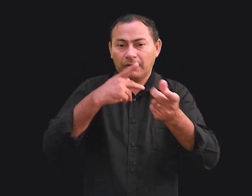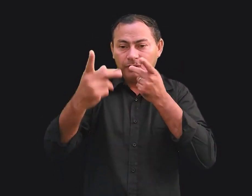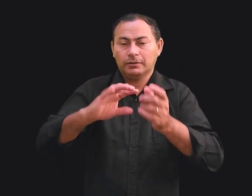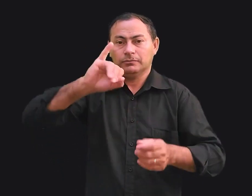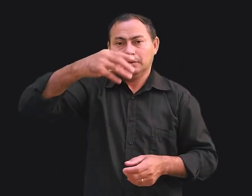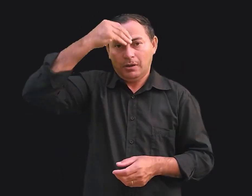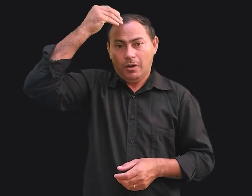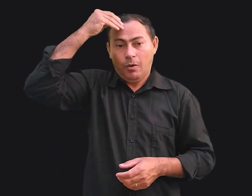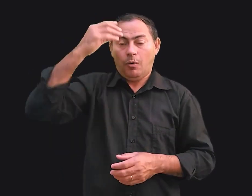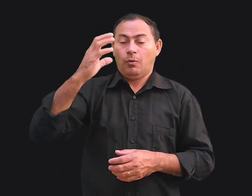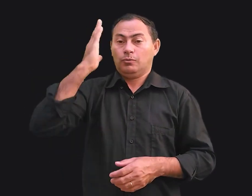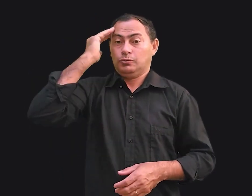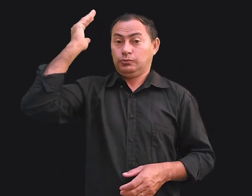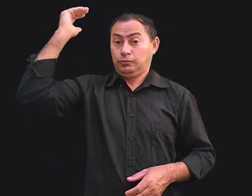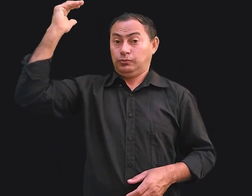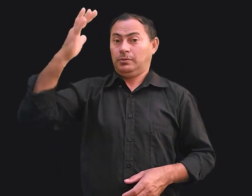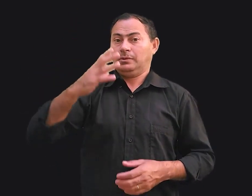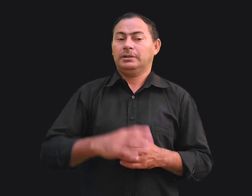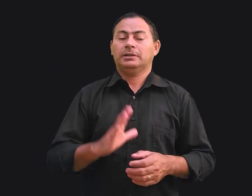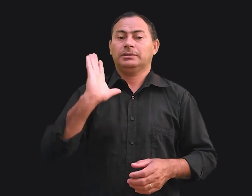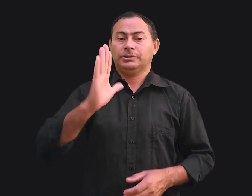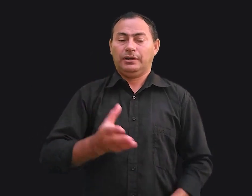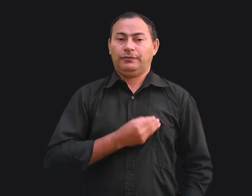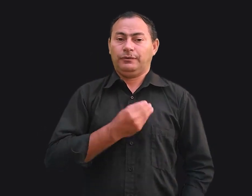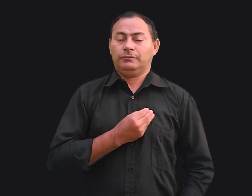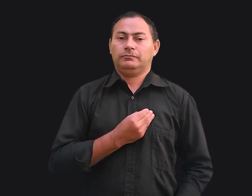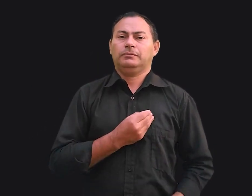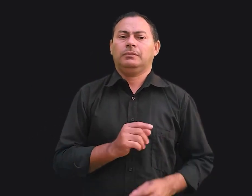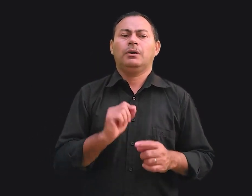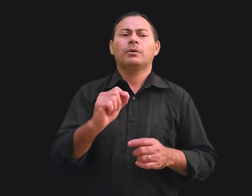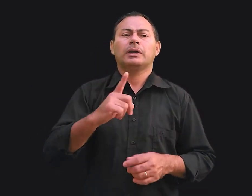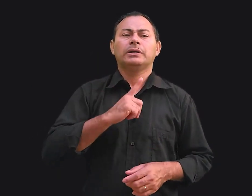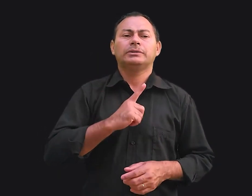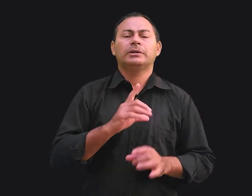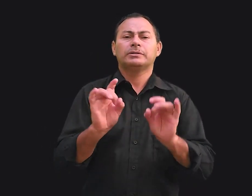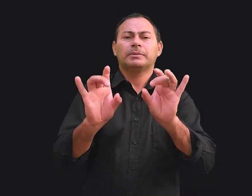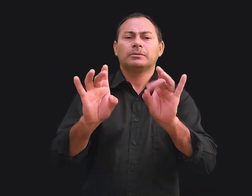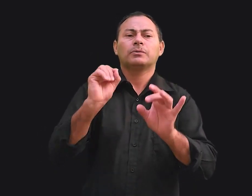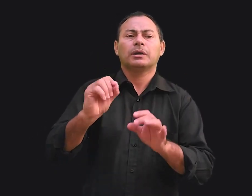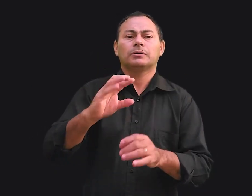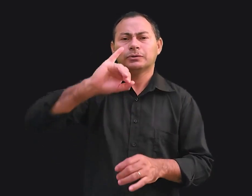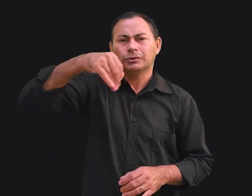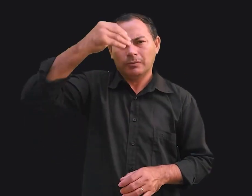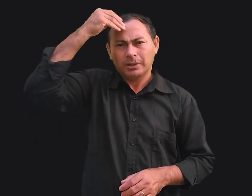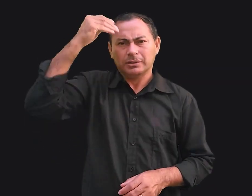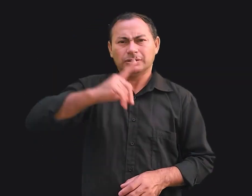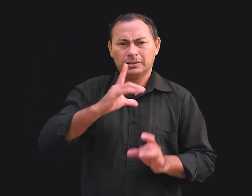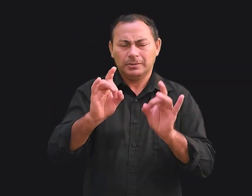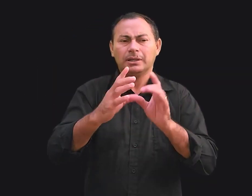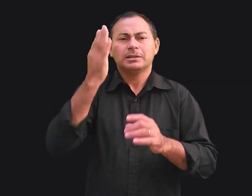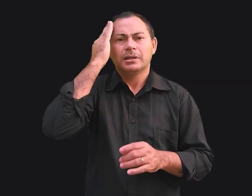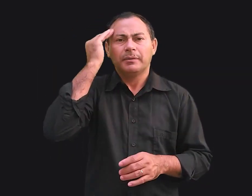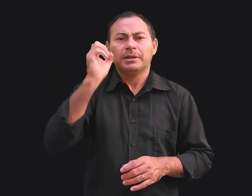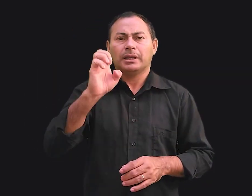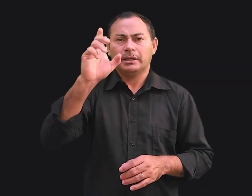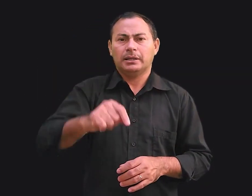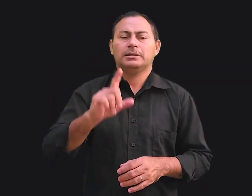João Batista foi o maior homem que já viveu. Mas o que é que ele tinha de tão especial, hein? Ele sabia quem era e sabia quem